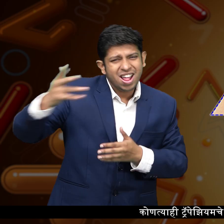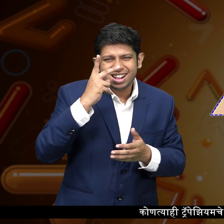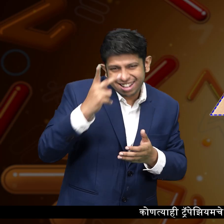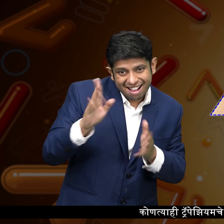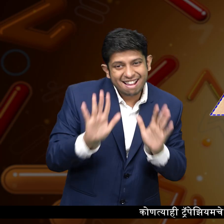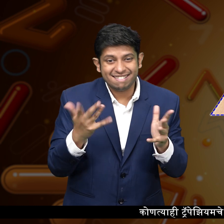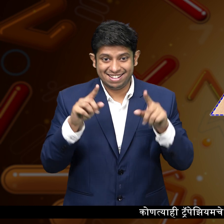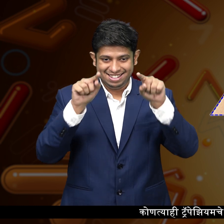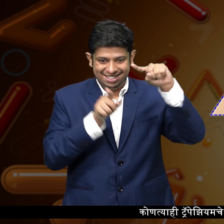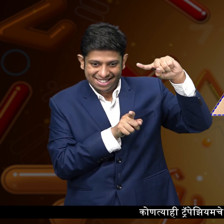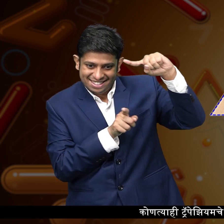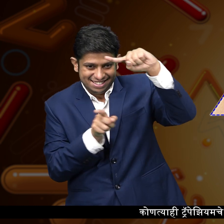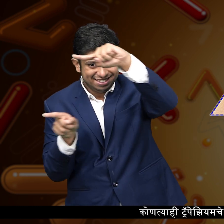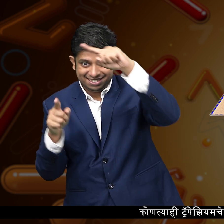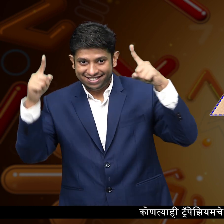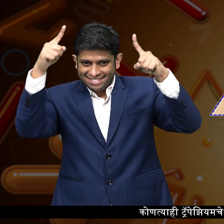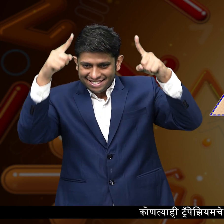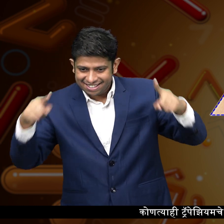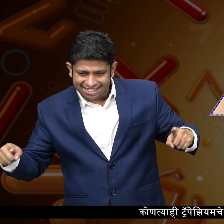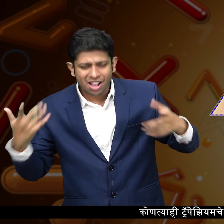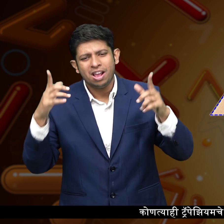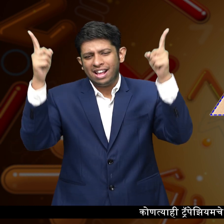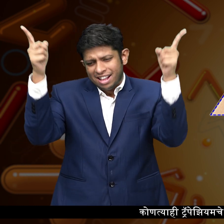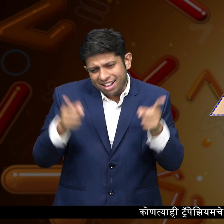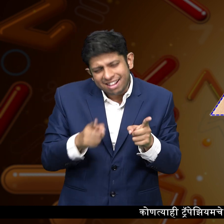कोणत्याही ट्रॅपेझियमचे क्षेत्रफळ शोधण्याचे सूत्र पाहू.